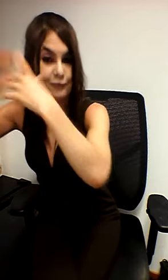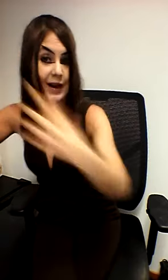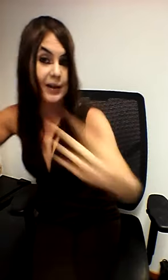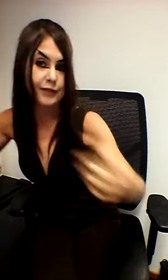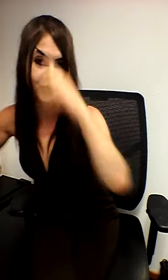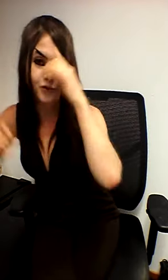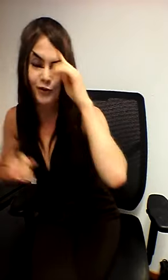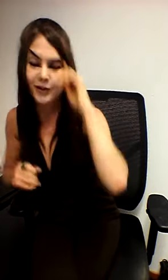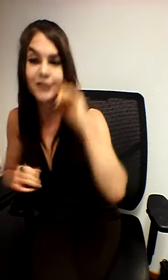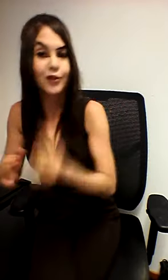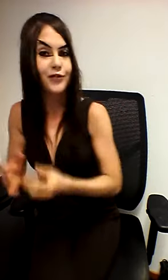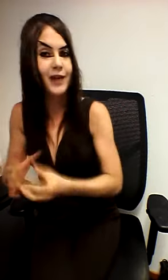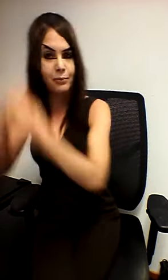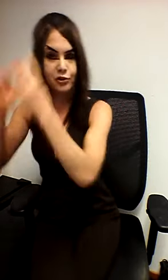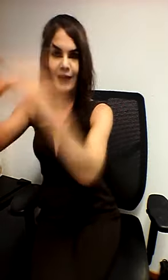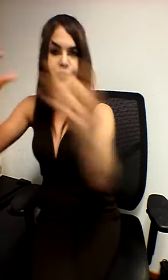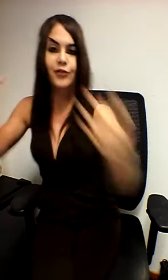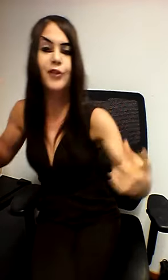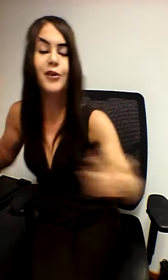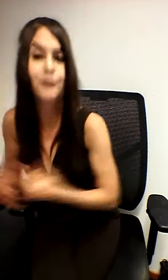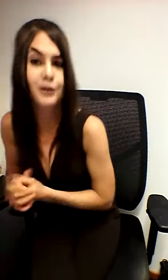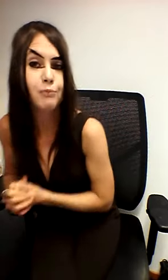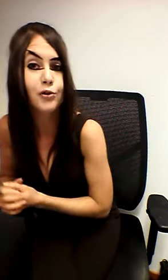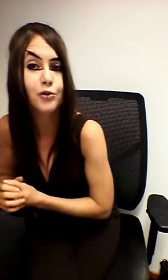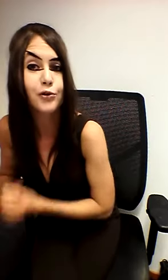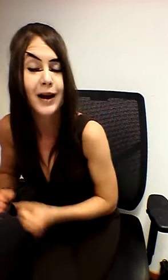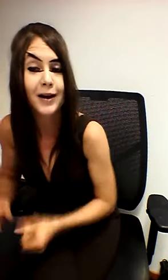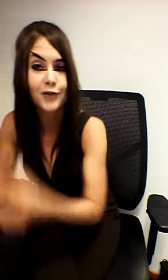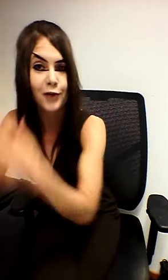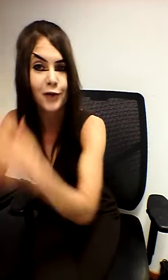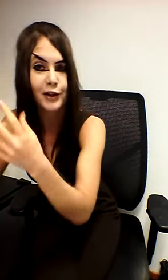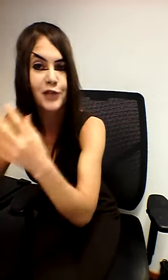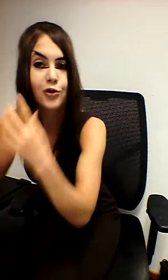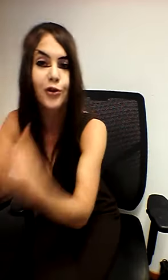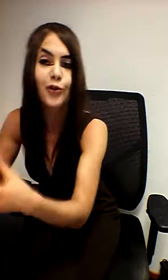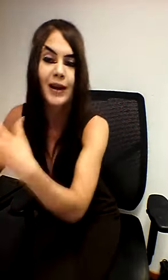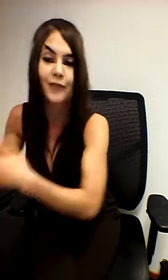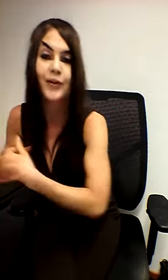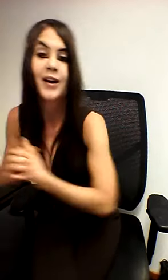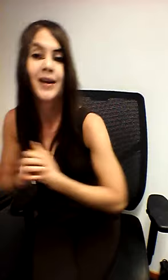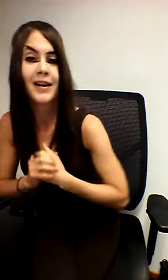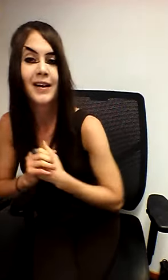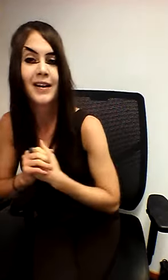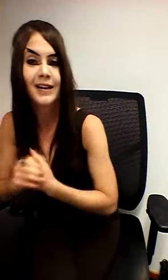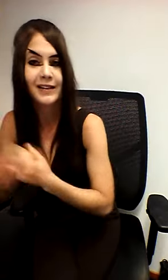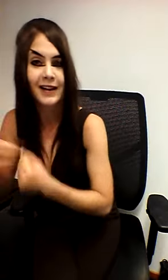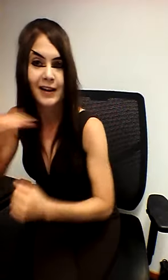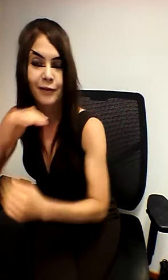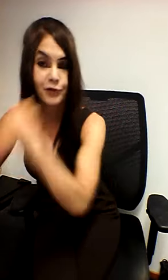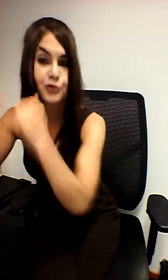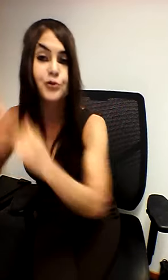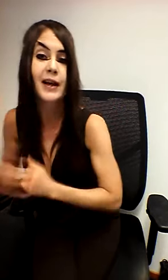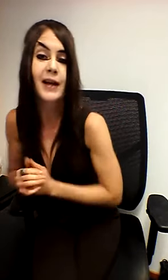vrije vetzuren. Want daar bestaat een vetmolecuul uit glycerol en